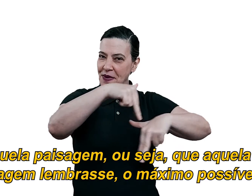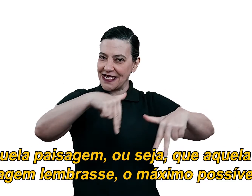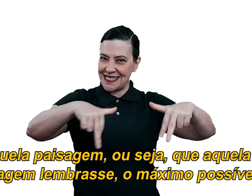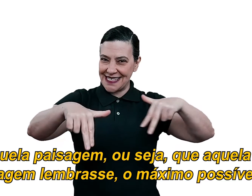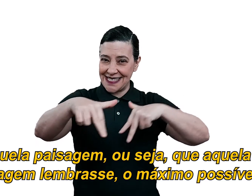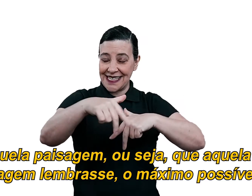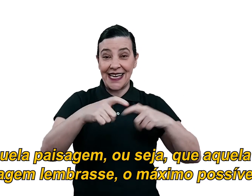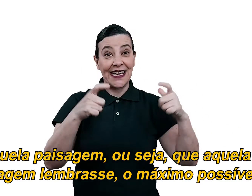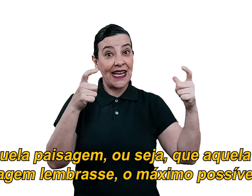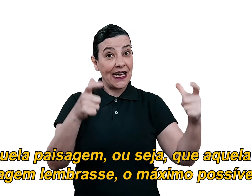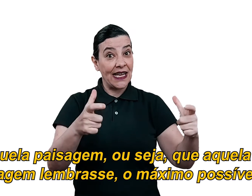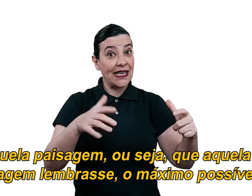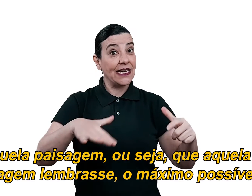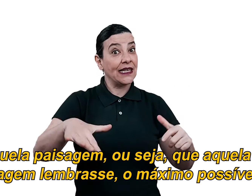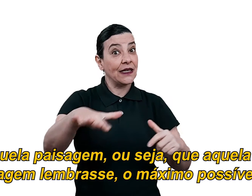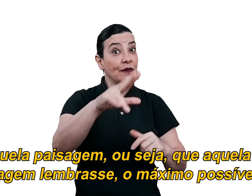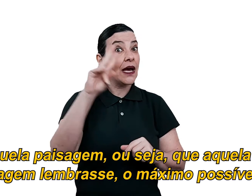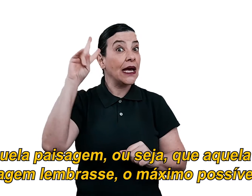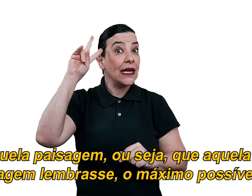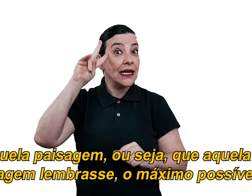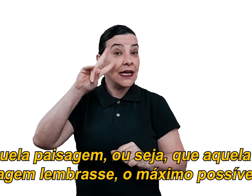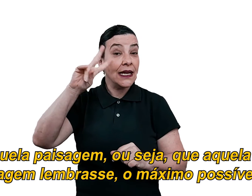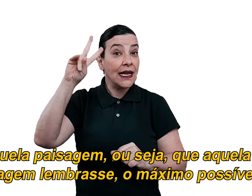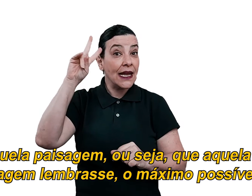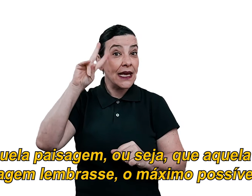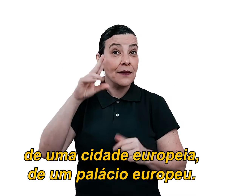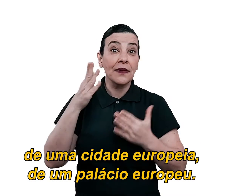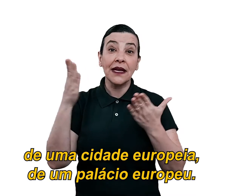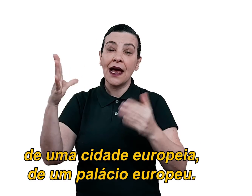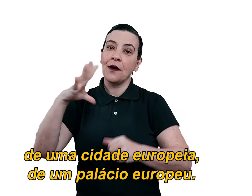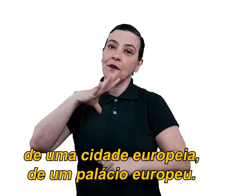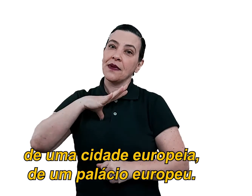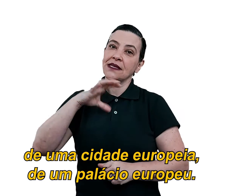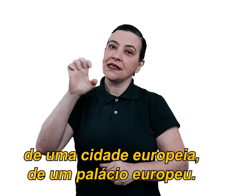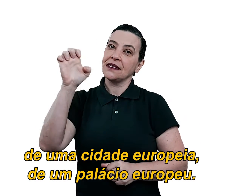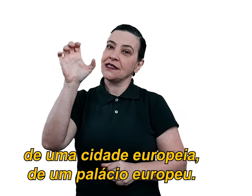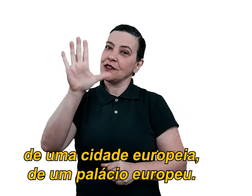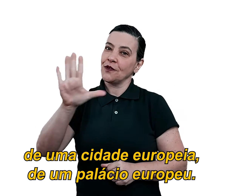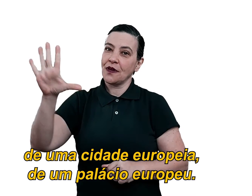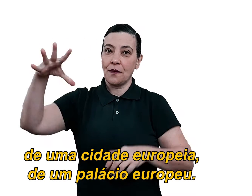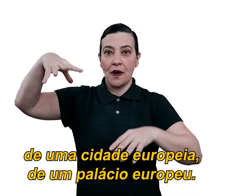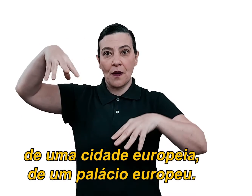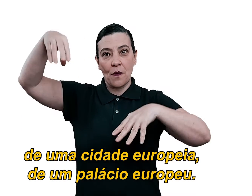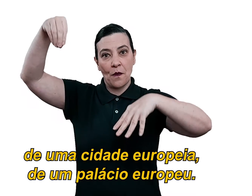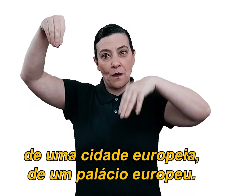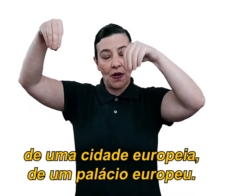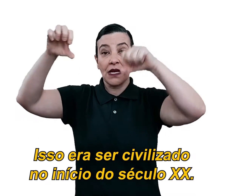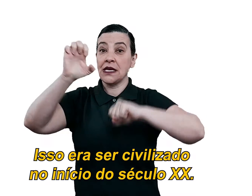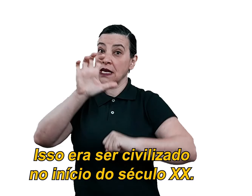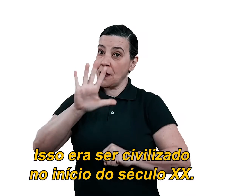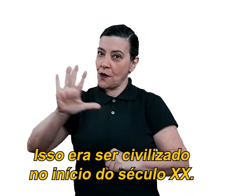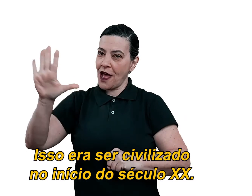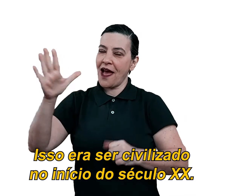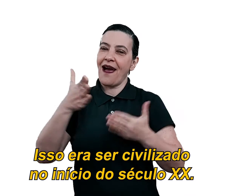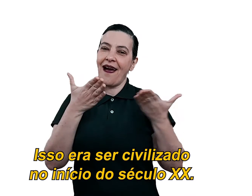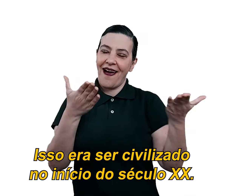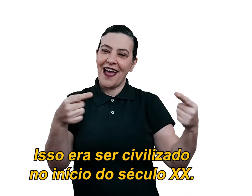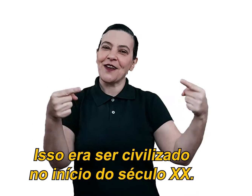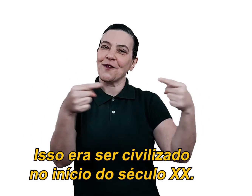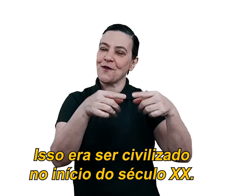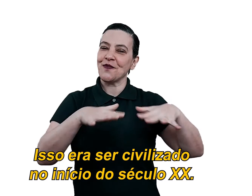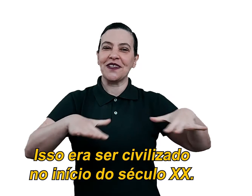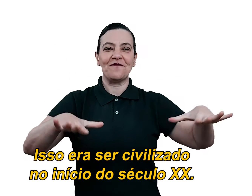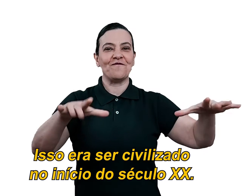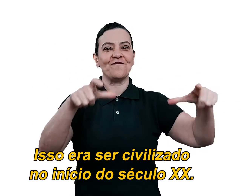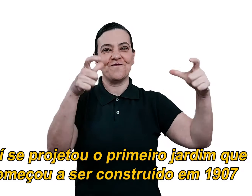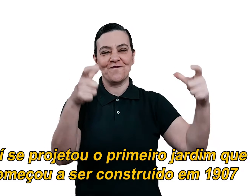Ou seja, que aquela paisagem lembrasse o máximo possível o de uma cidade europeia, o de um palácio europeu. Isso era ser civilizado no